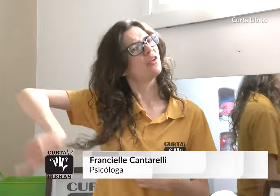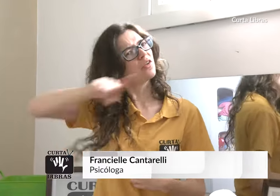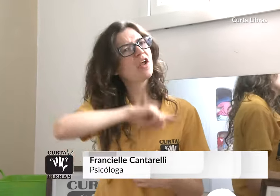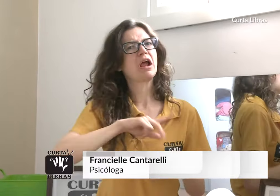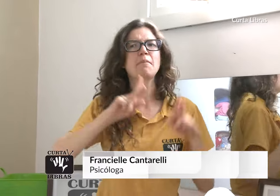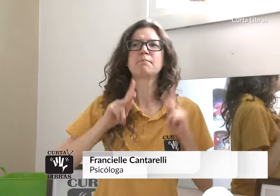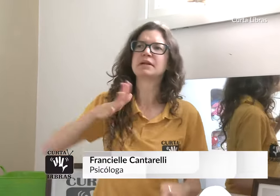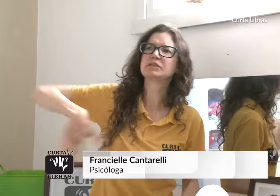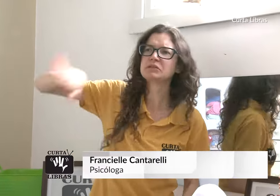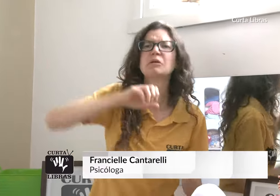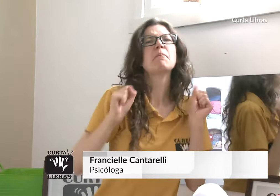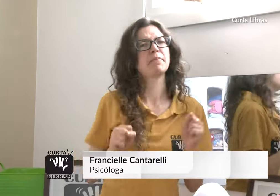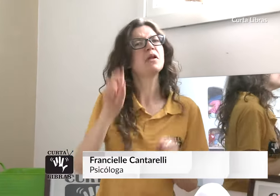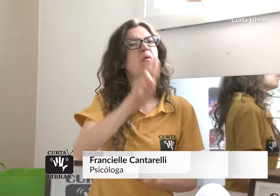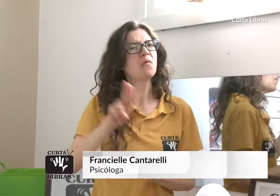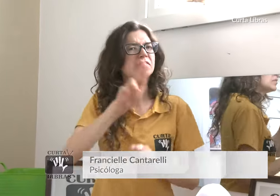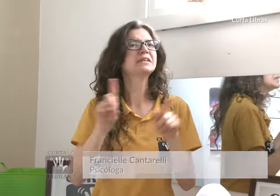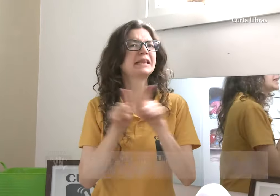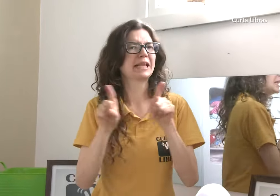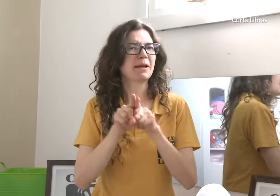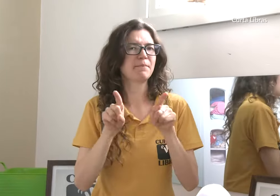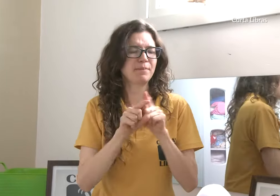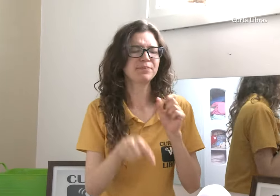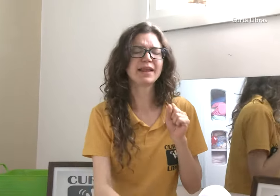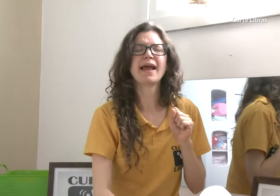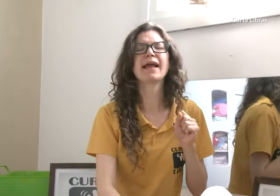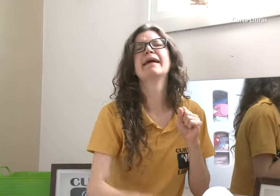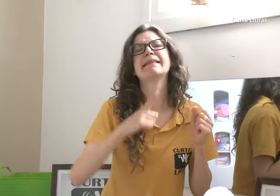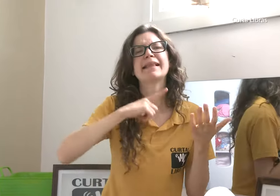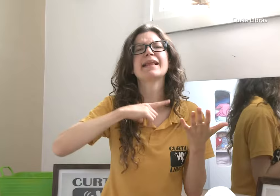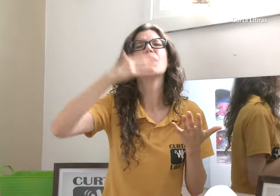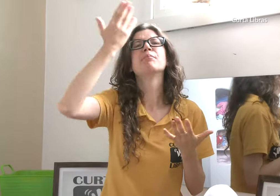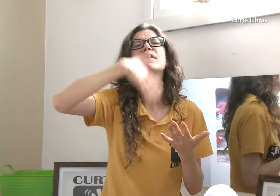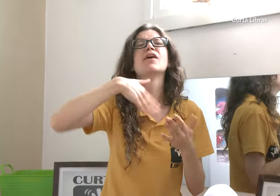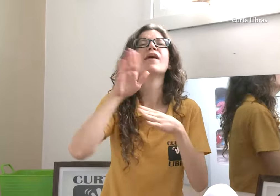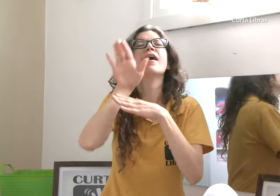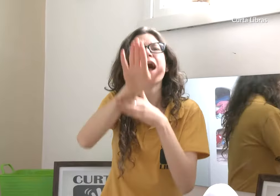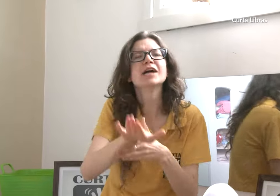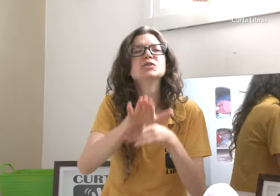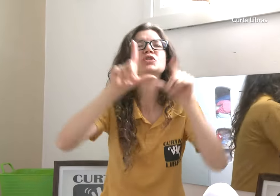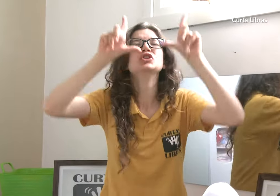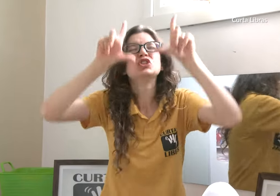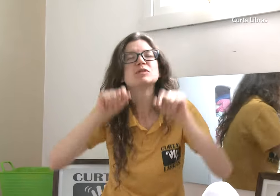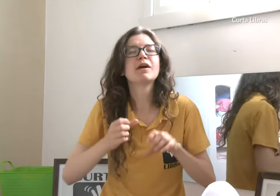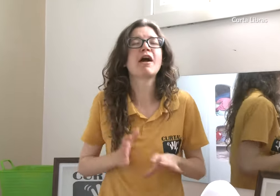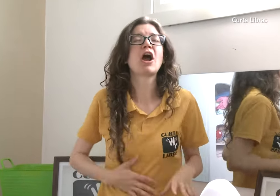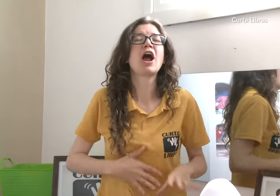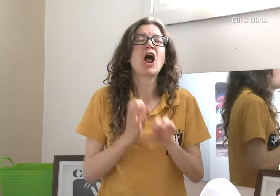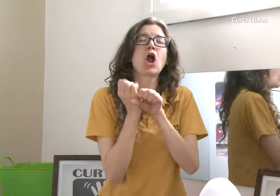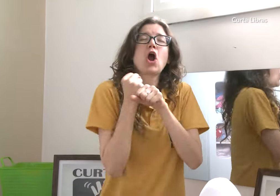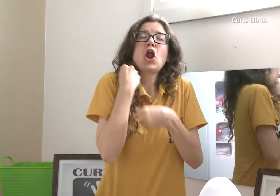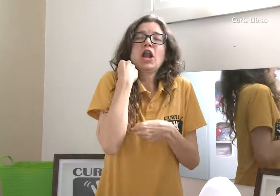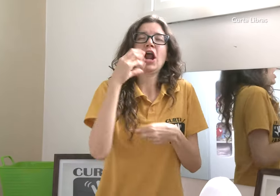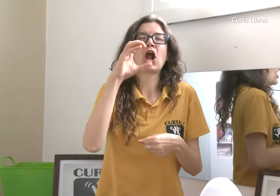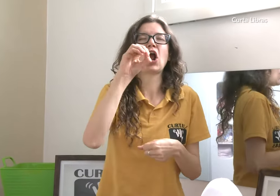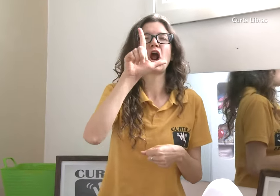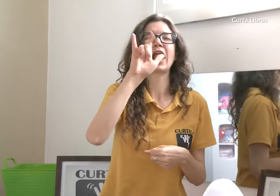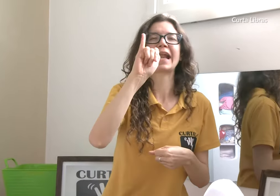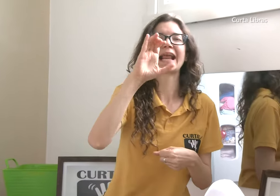sling. É comprovado que o sling também ajuda a diminuir as cólicas e estabelece esse vínculo